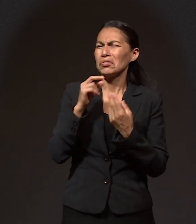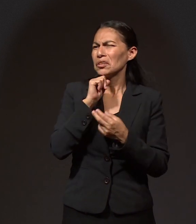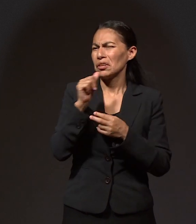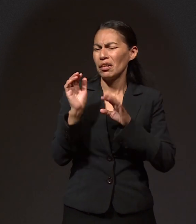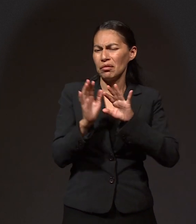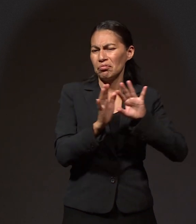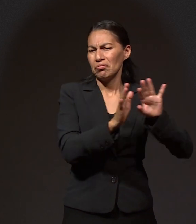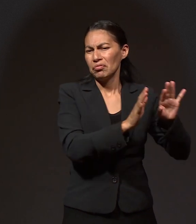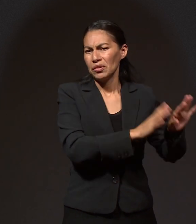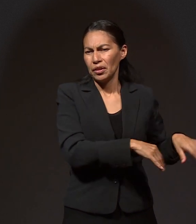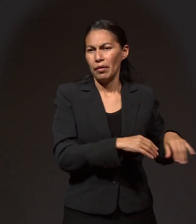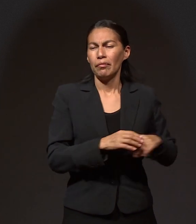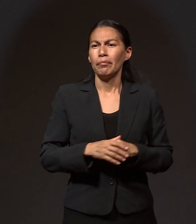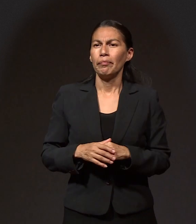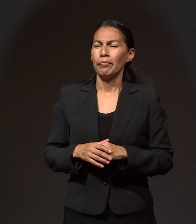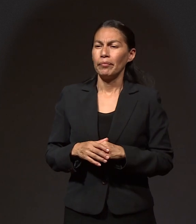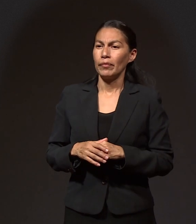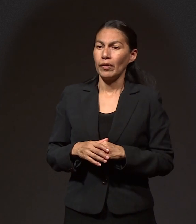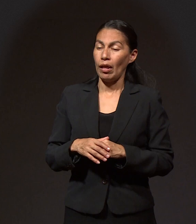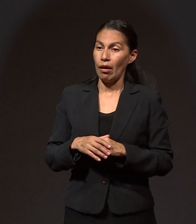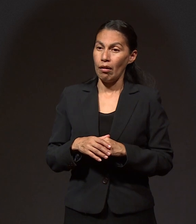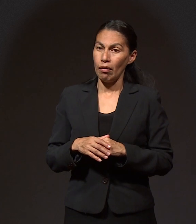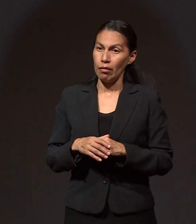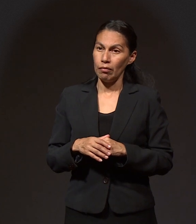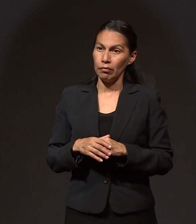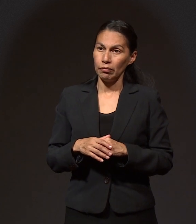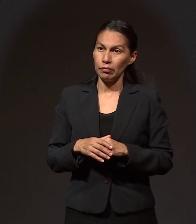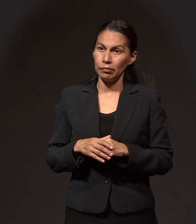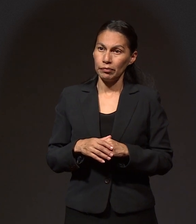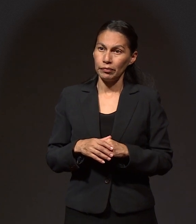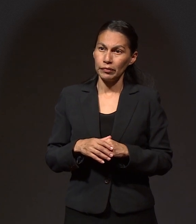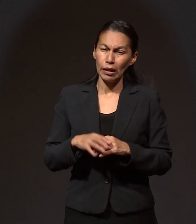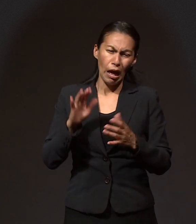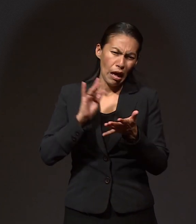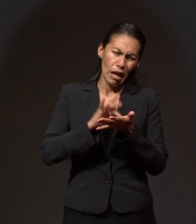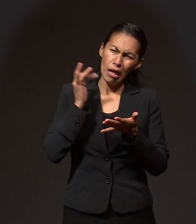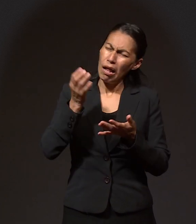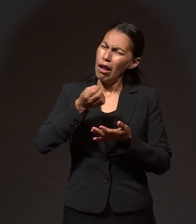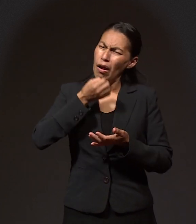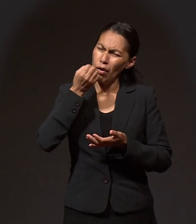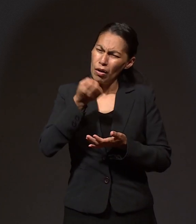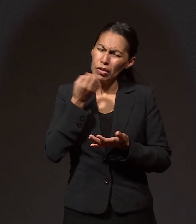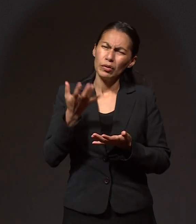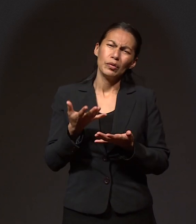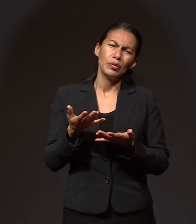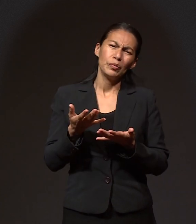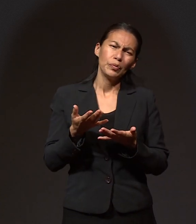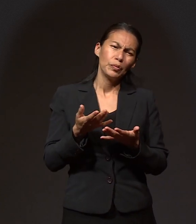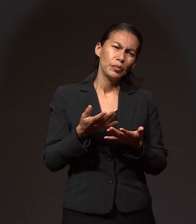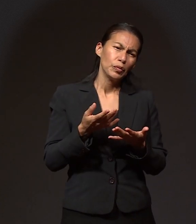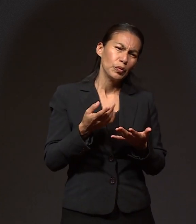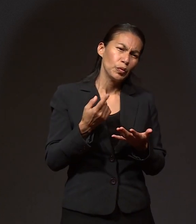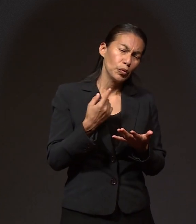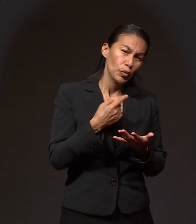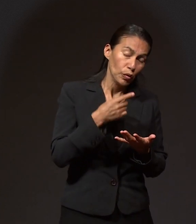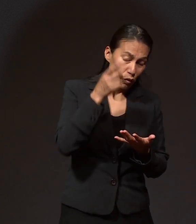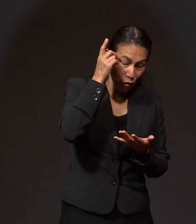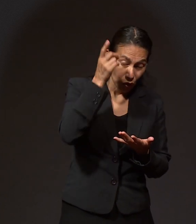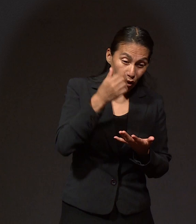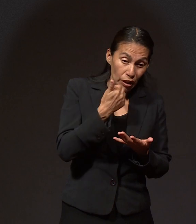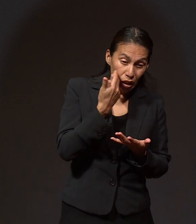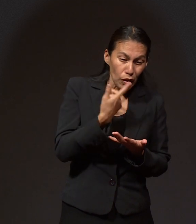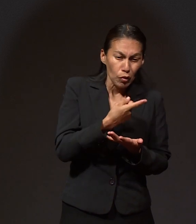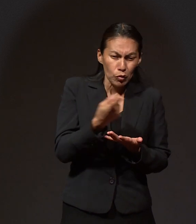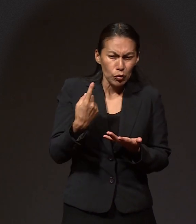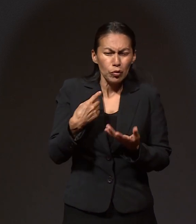con Dios. El poder está en Dios a través de ese medio de la oración. Por lo tanto, debemos crear el buen hábito. Y lo que el